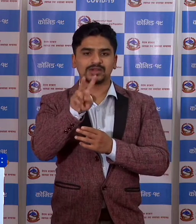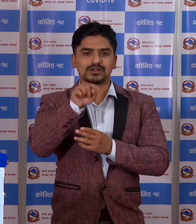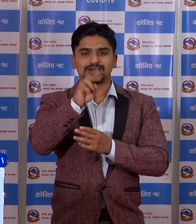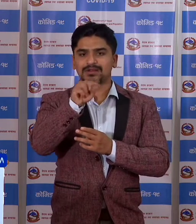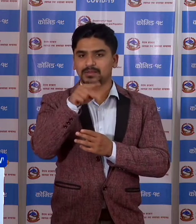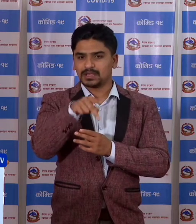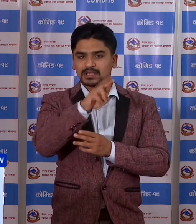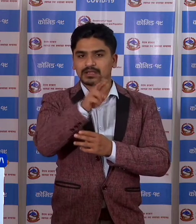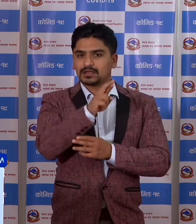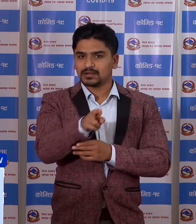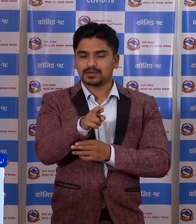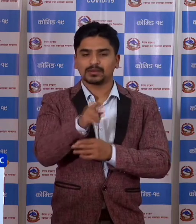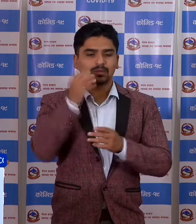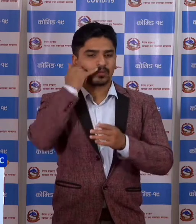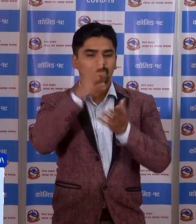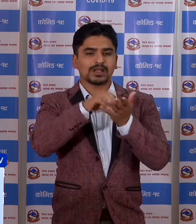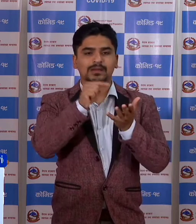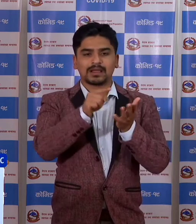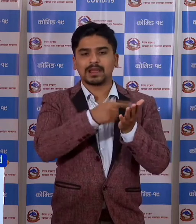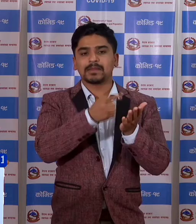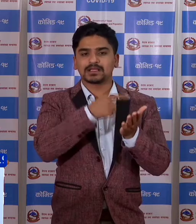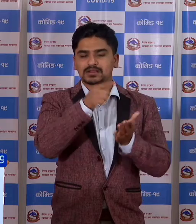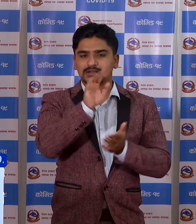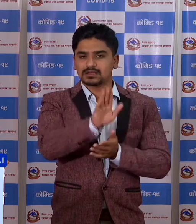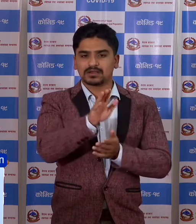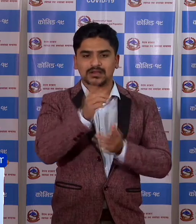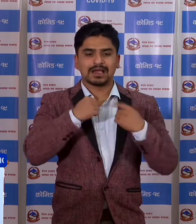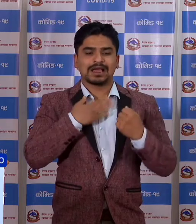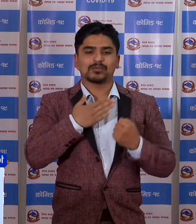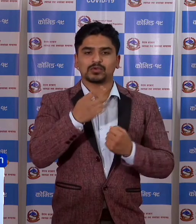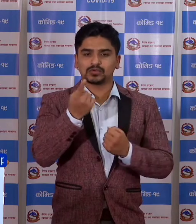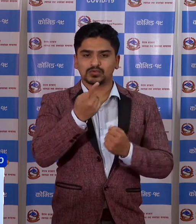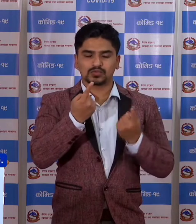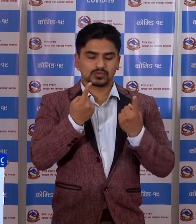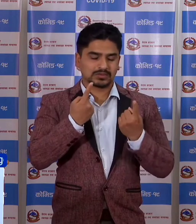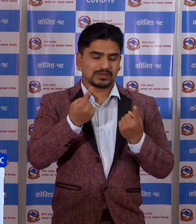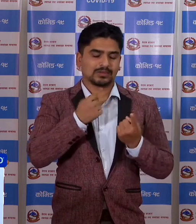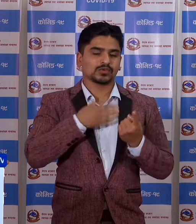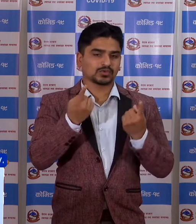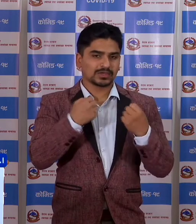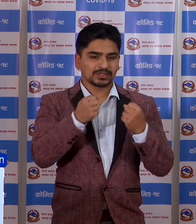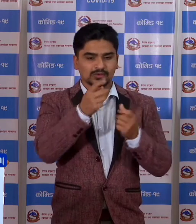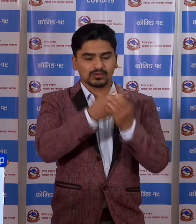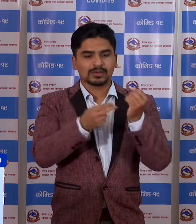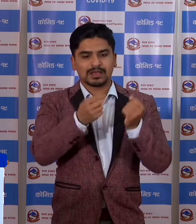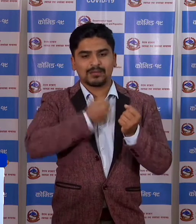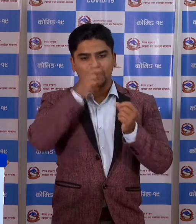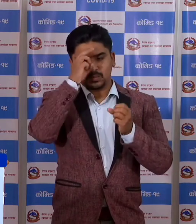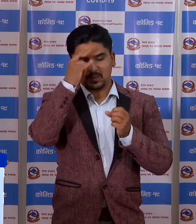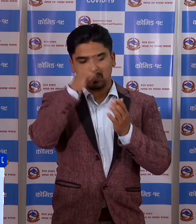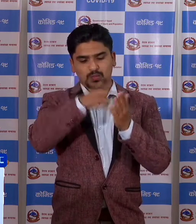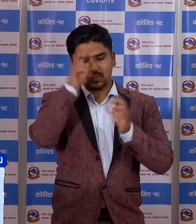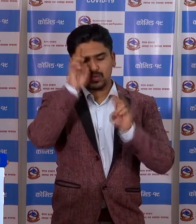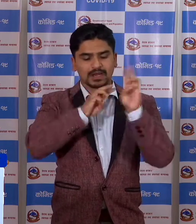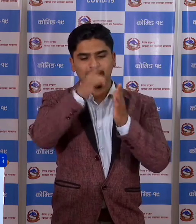covid19.mohb.gov.np र मोबाइल एप्लिकेसन छ हाम्रो स्वास्थ्य। यो 2 एप्लिकेसनहरूमा आफ्नो स्व मूल्याङ्कन फारम भर्ने गत